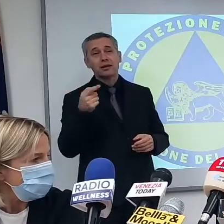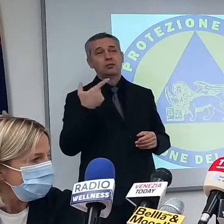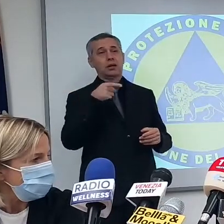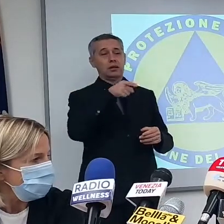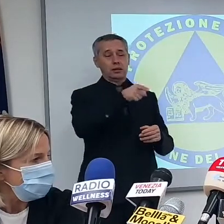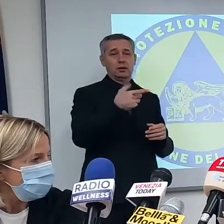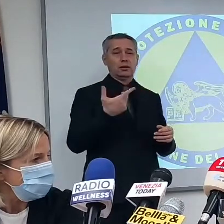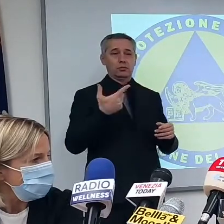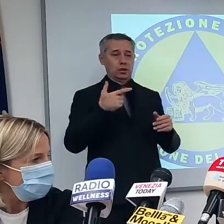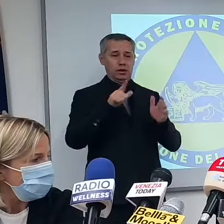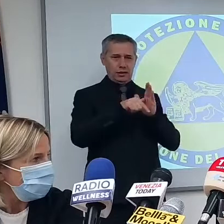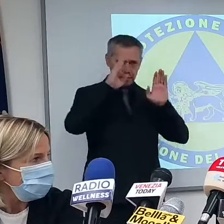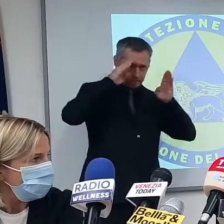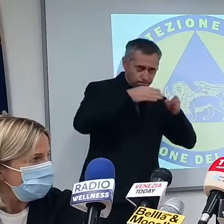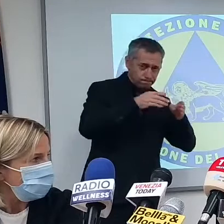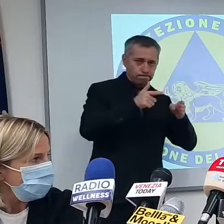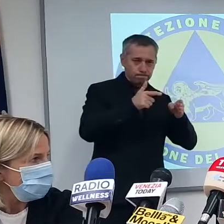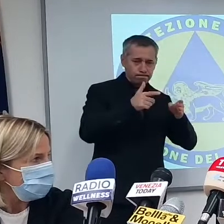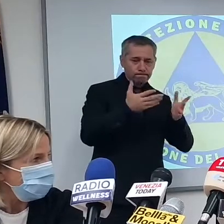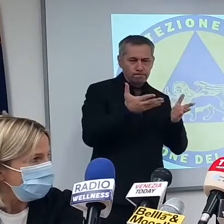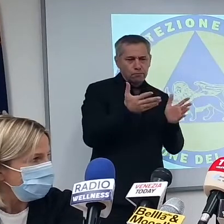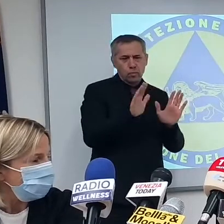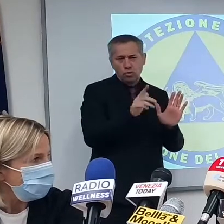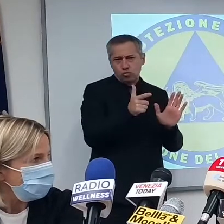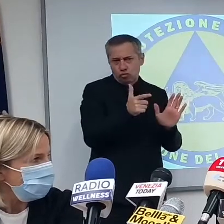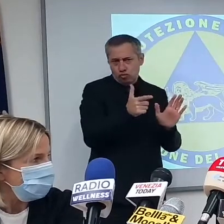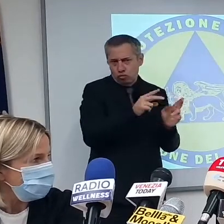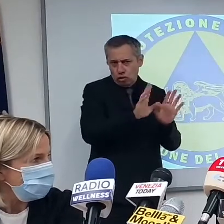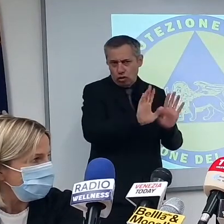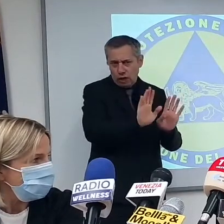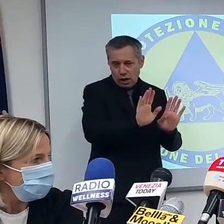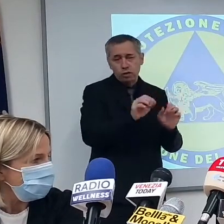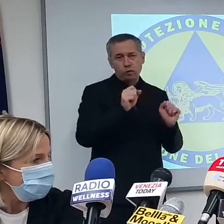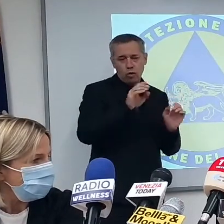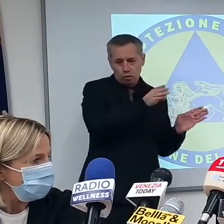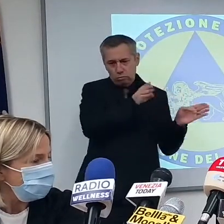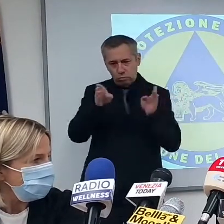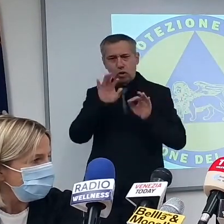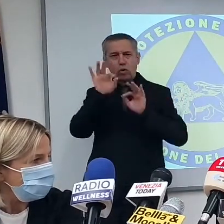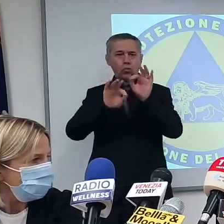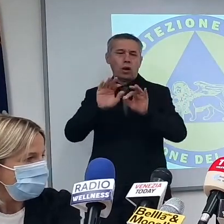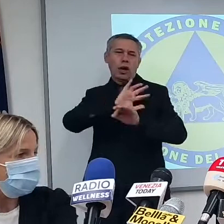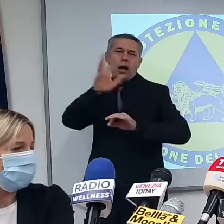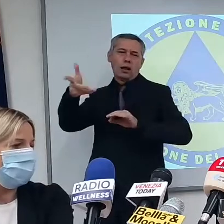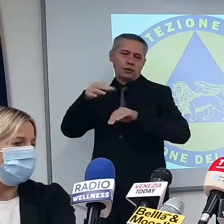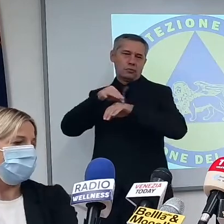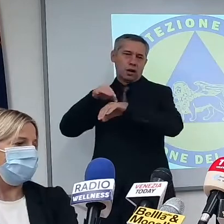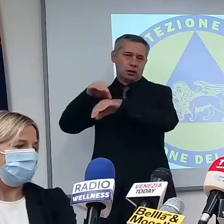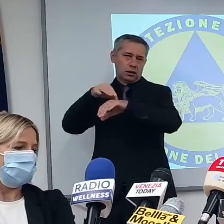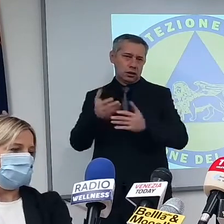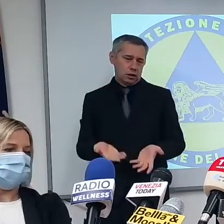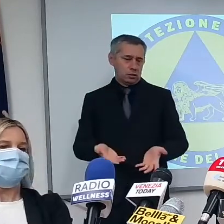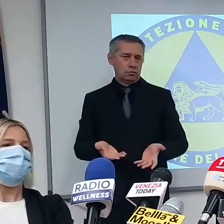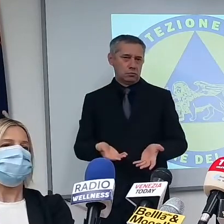dedicare le risorse di posti letto e poi le risorse umane alla cura di tutte le altre patologie che,